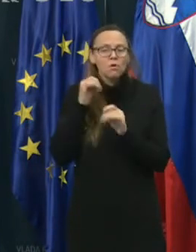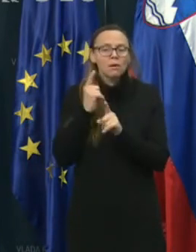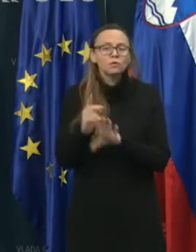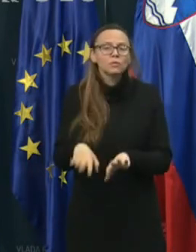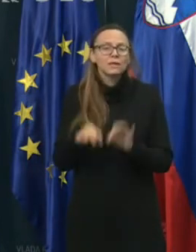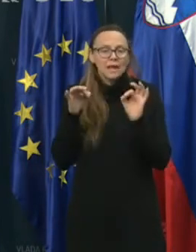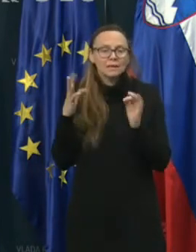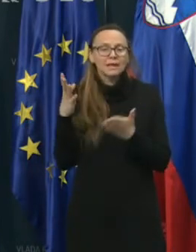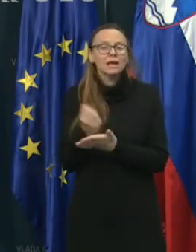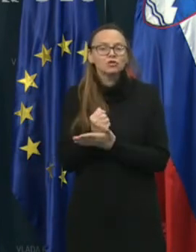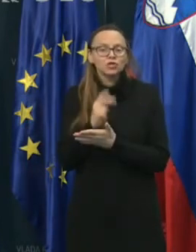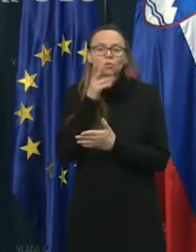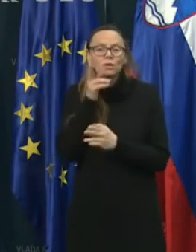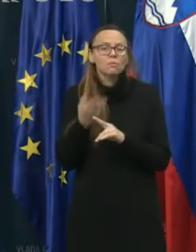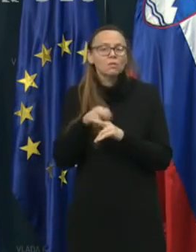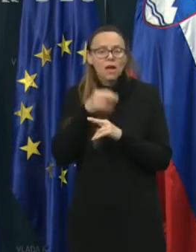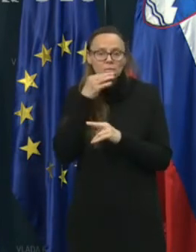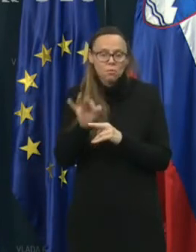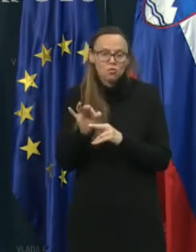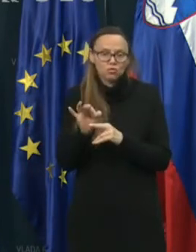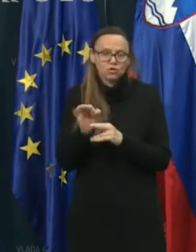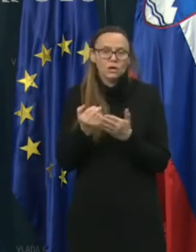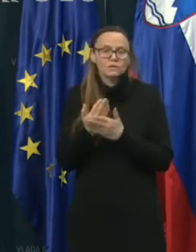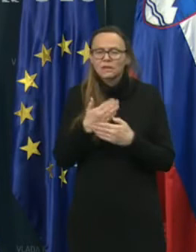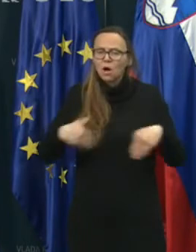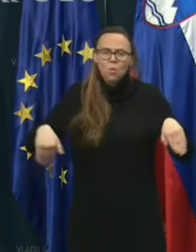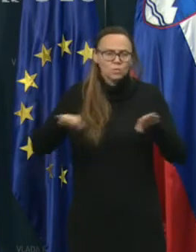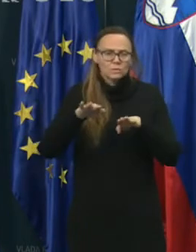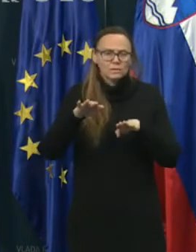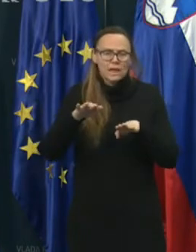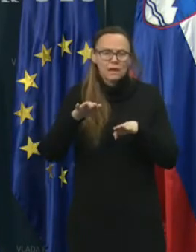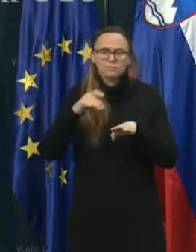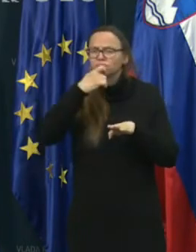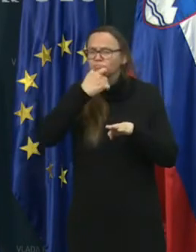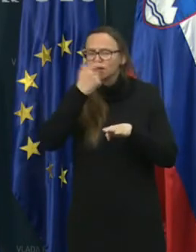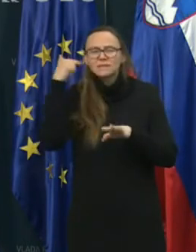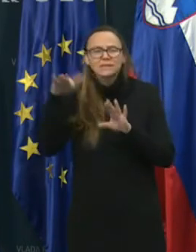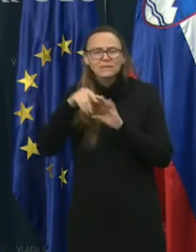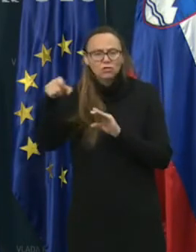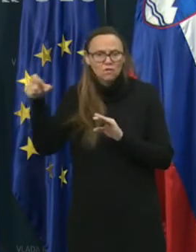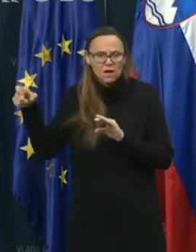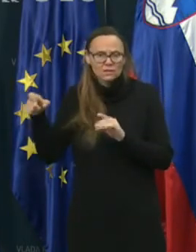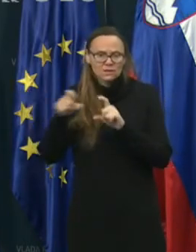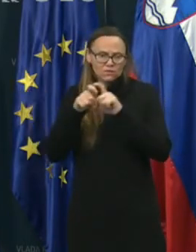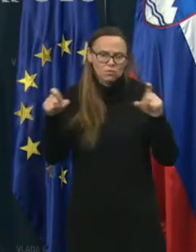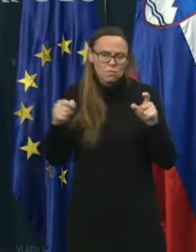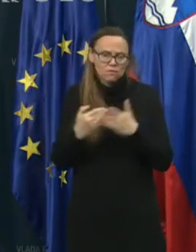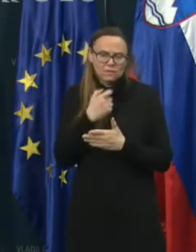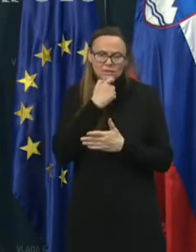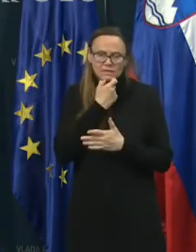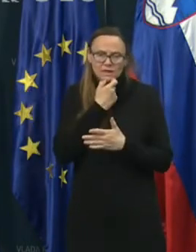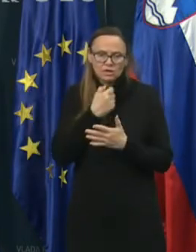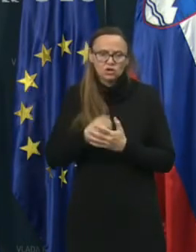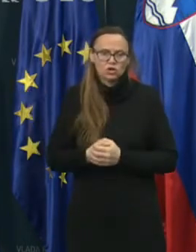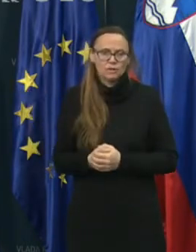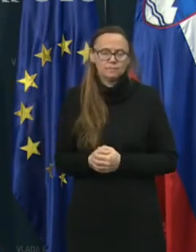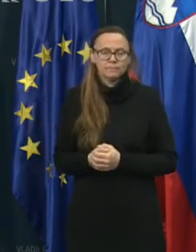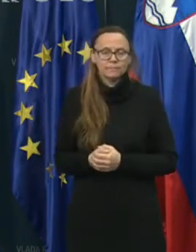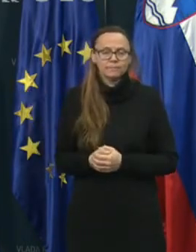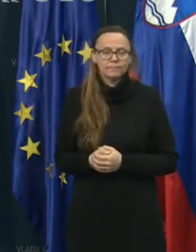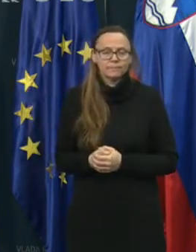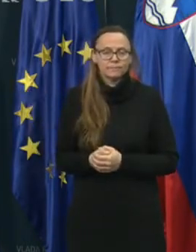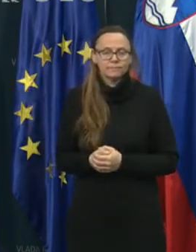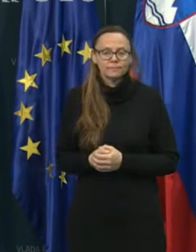najti rešitev, ki bo najboljša za vse stanovalce v domovih za starejše. Hvala lepa.